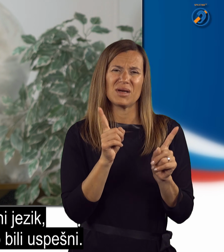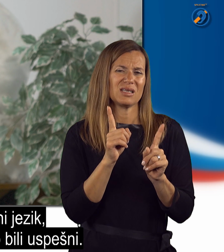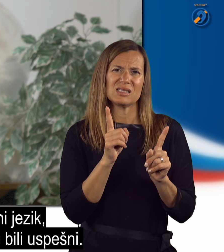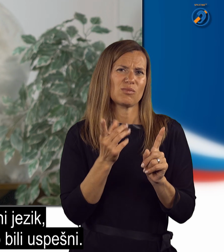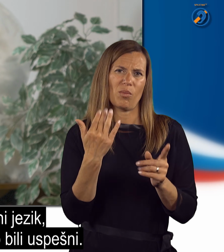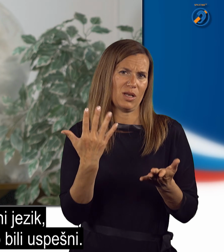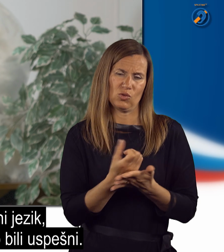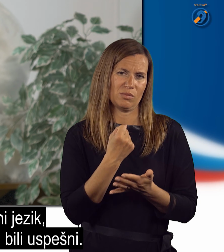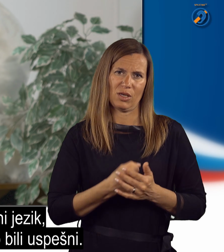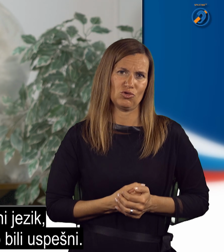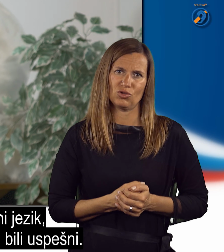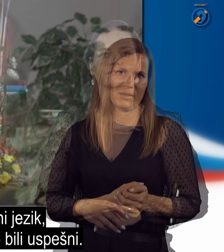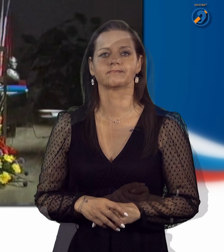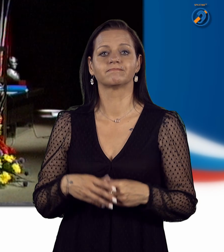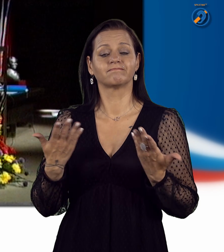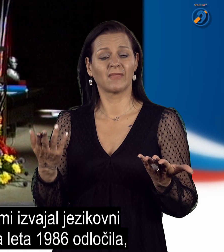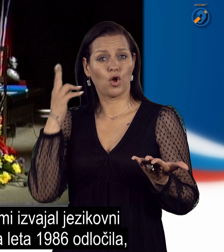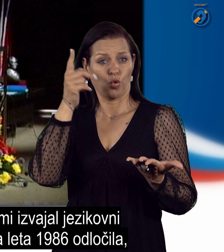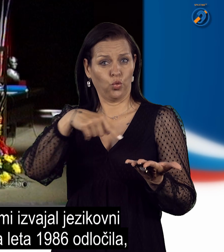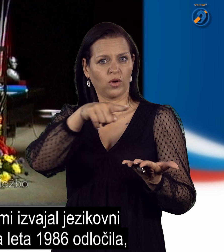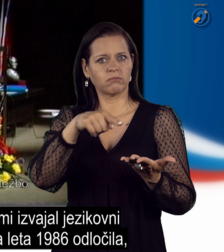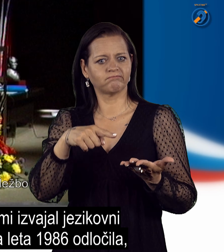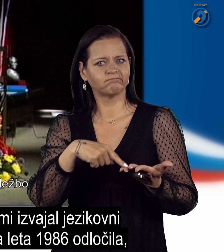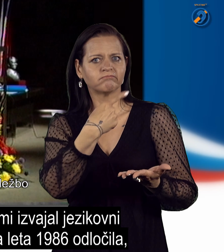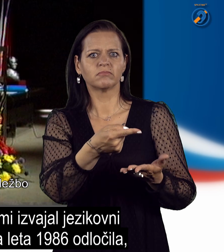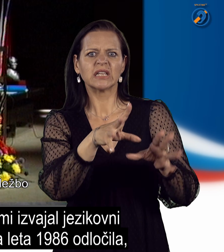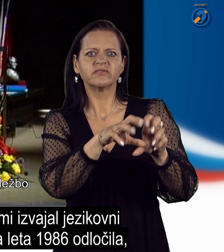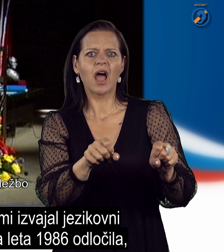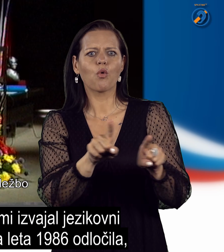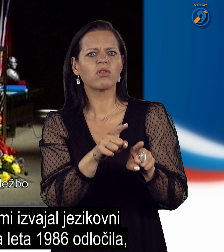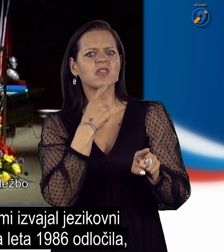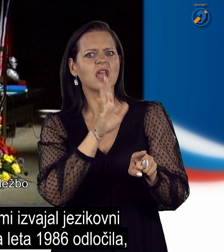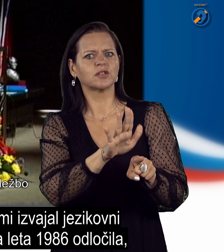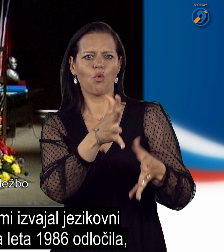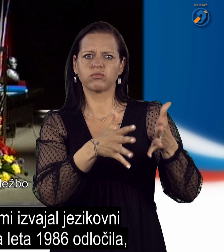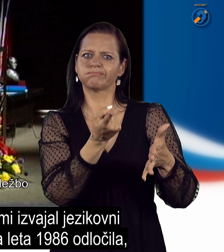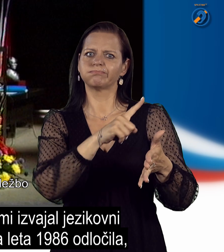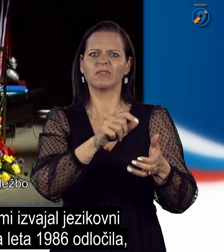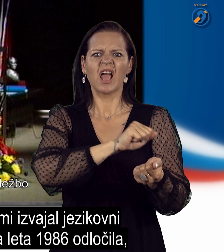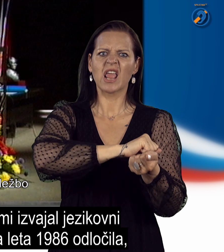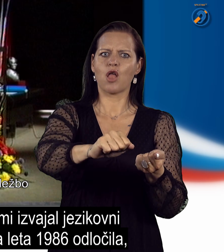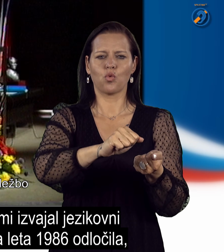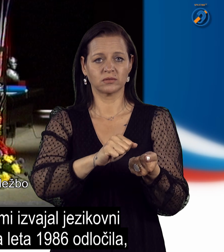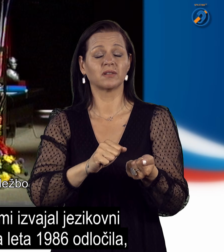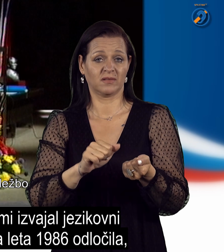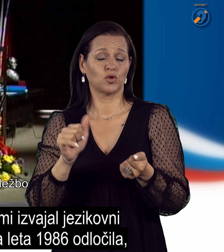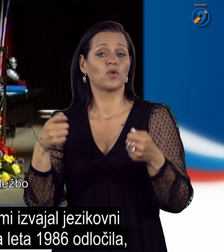vendar nismo bili uspešni. Ker se je nad gluhimi izvajal jezikovni genocid, se je Zveza leta